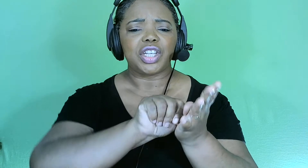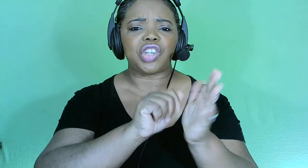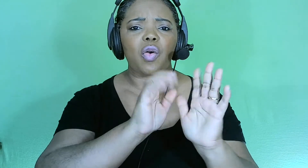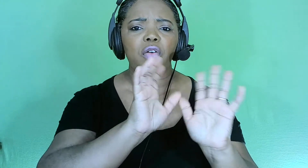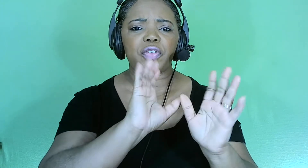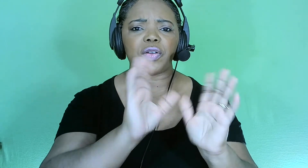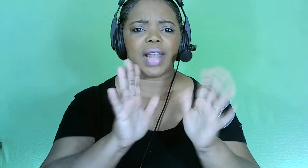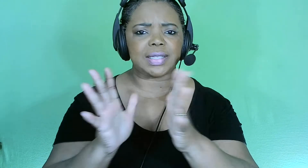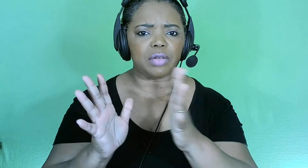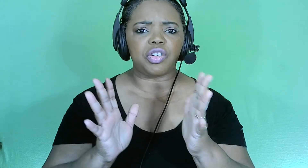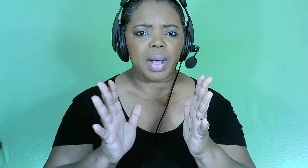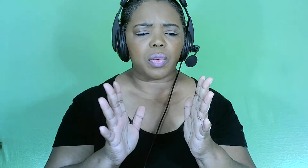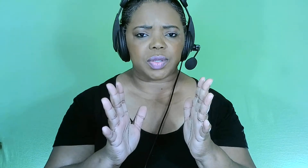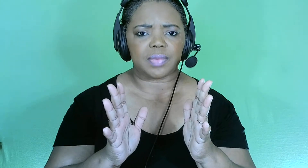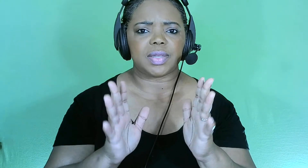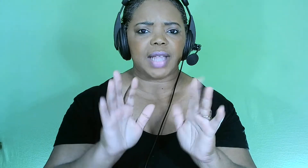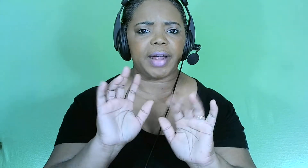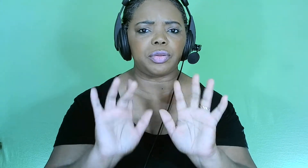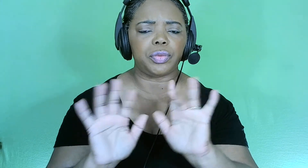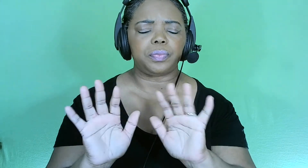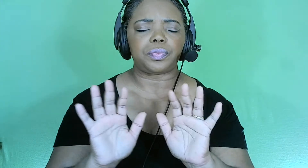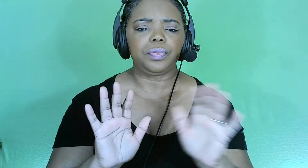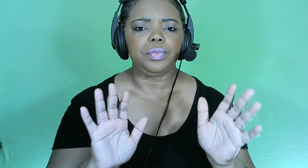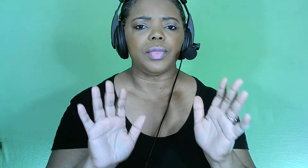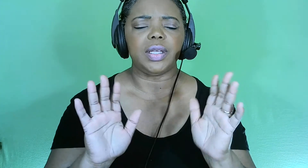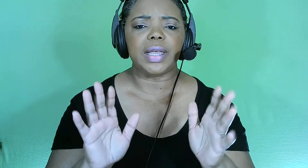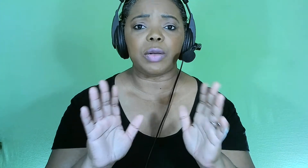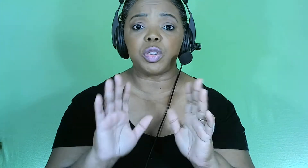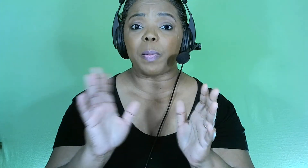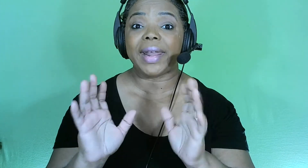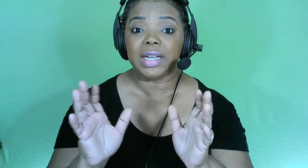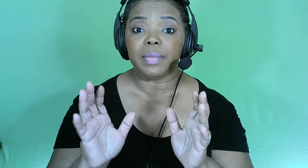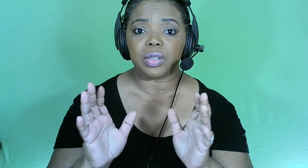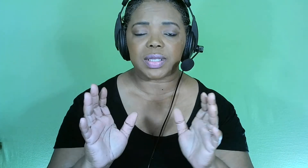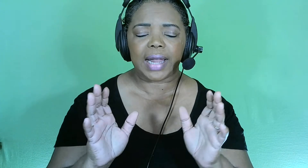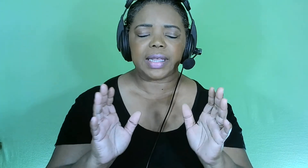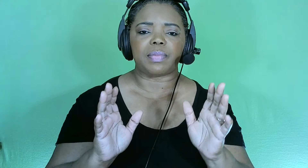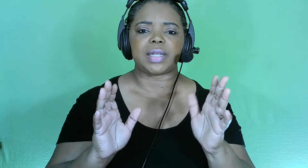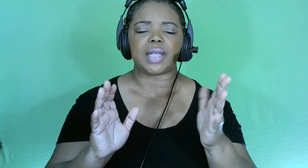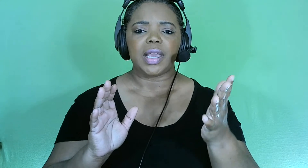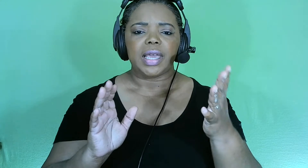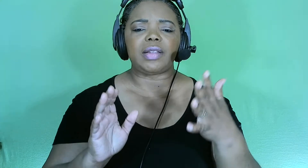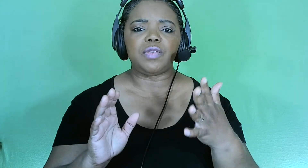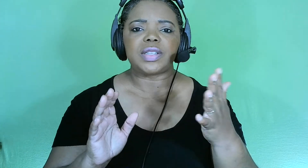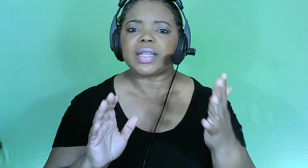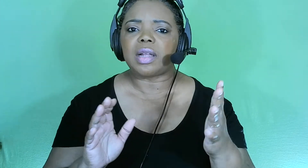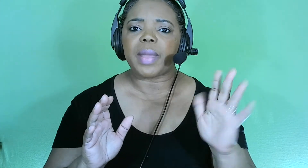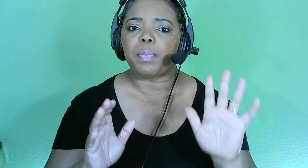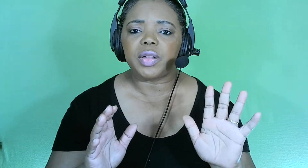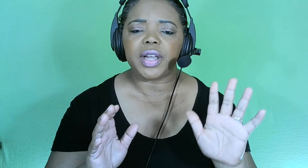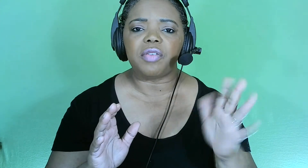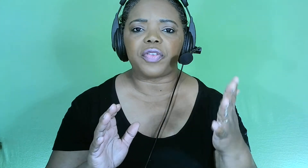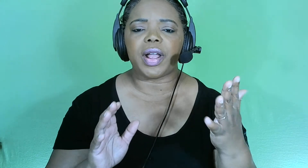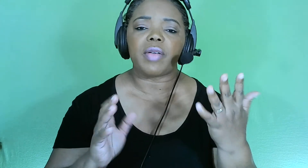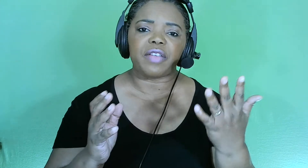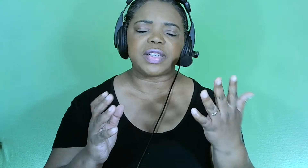de configuração de mãos, certo? Os parâmetros da Libras. Então vocês também poderão ver alguém